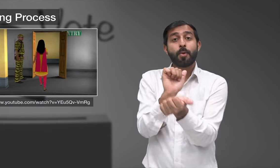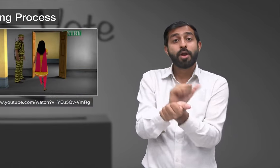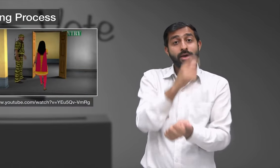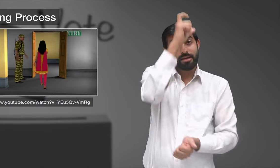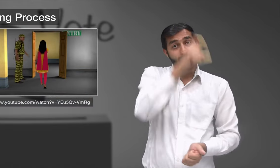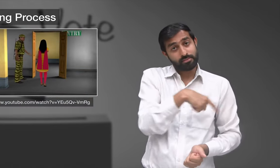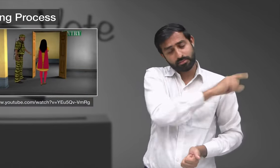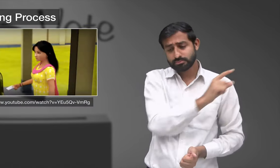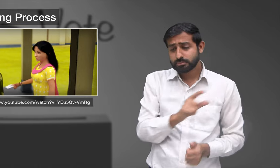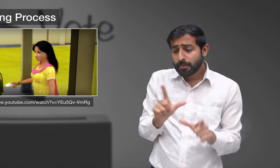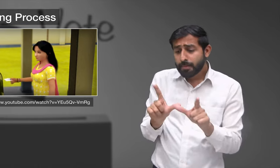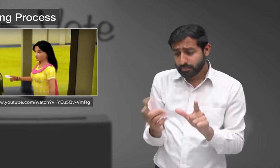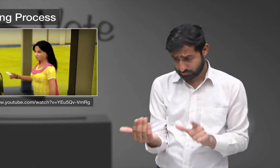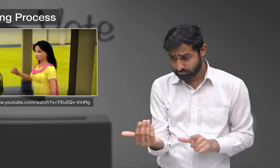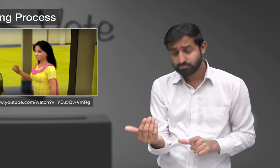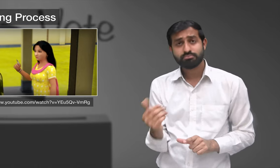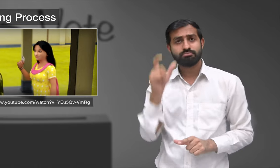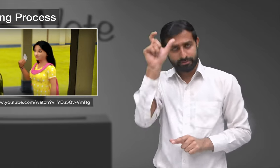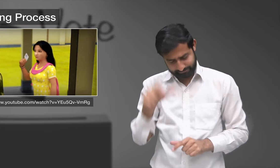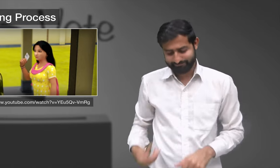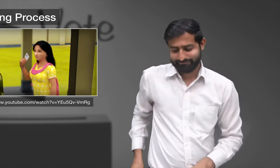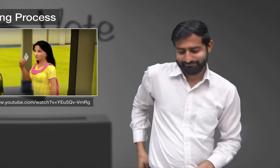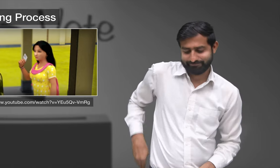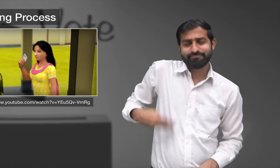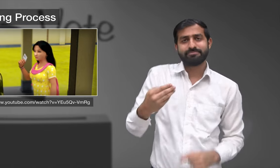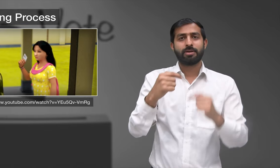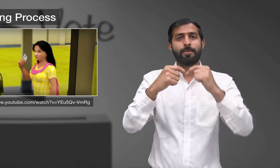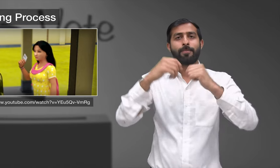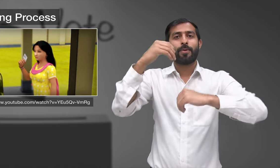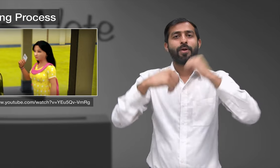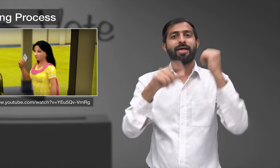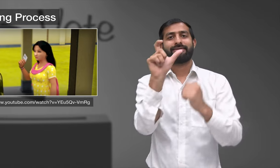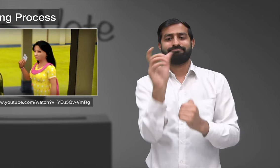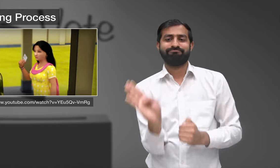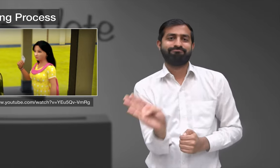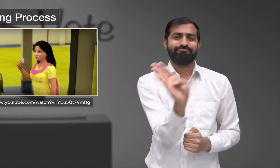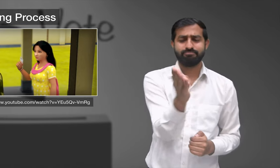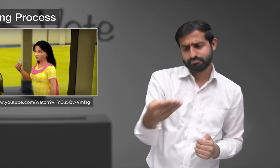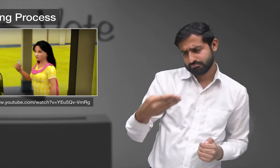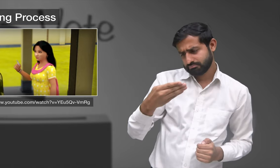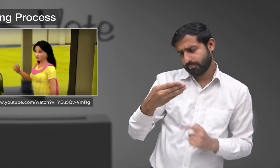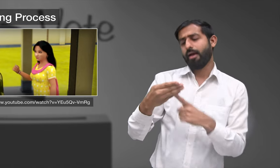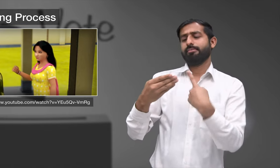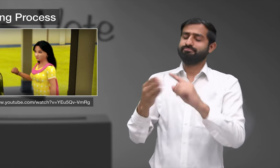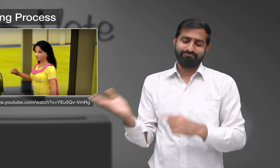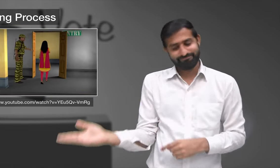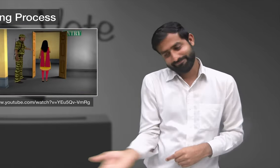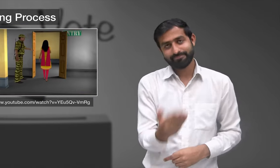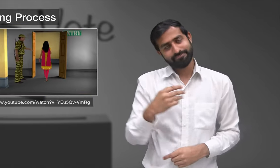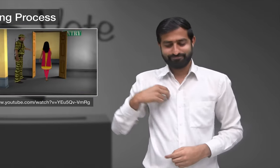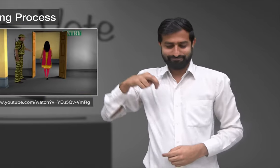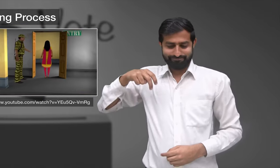वहां के चुनाव कर्मचारी को वोटर आईडी दिखाकर मतदान केंद्र के अंदर